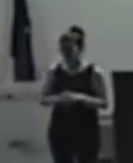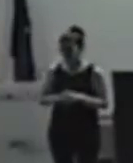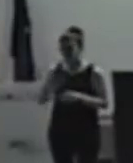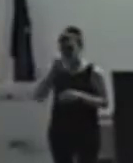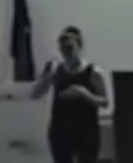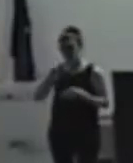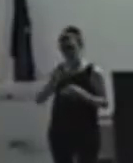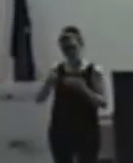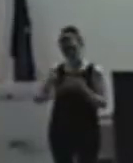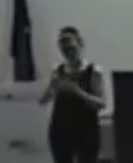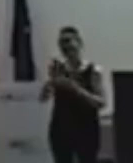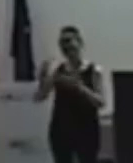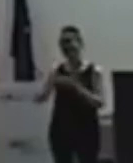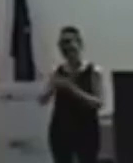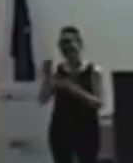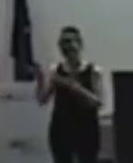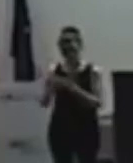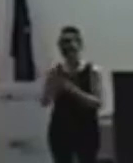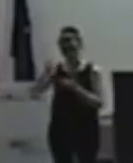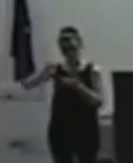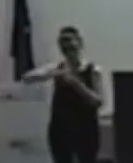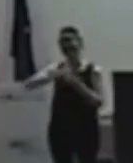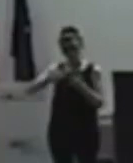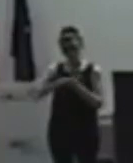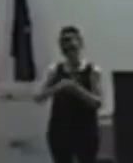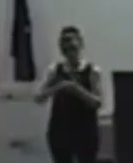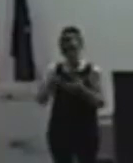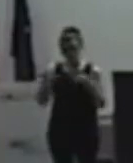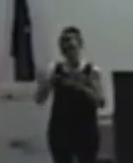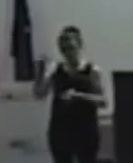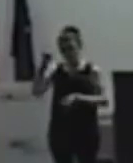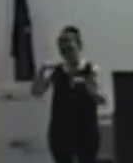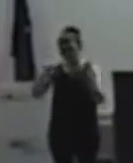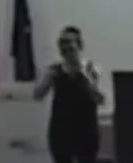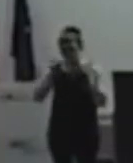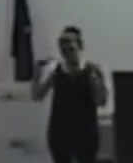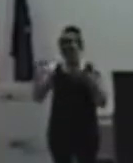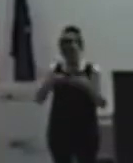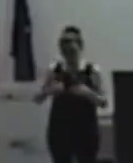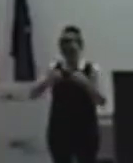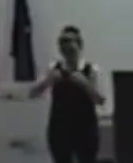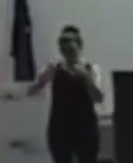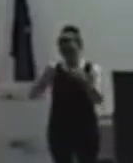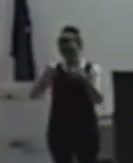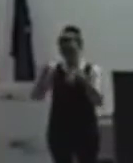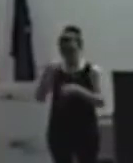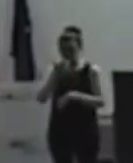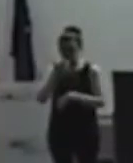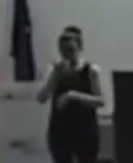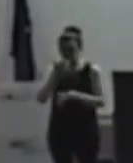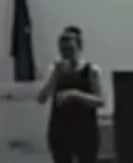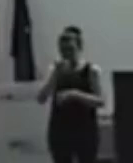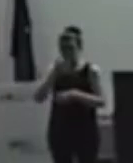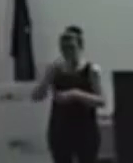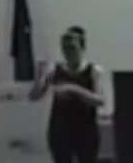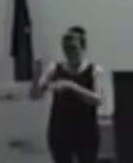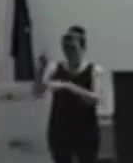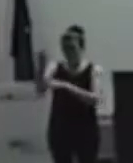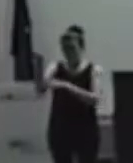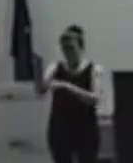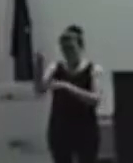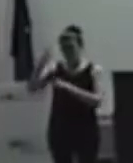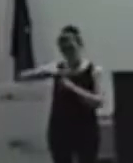día a día pues, la tecnología requiere más actuaciones, si con eso conseguimos que la glucemia esté mejor